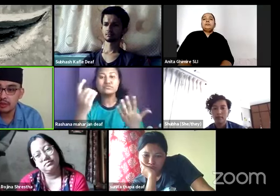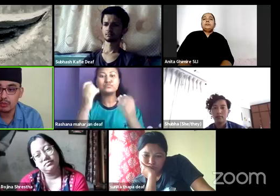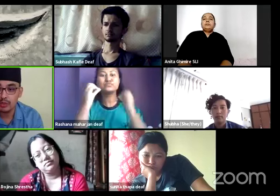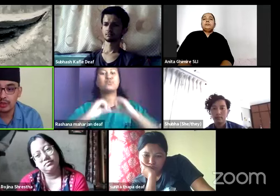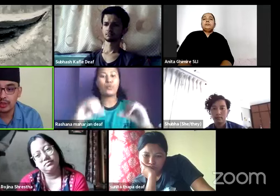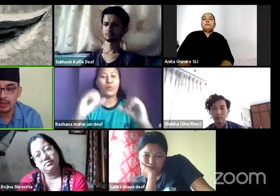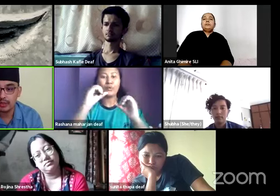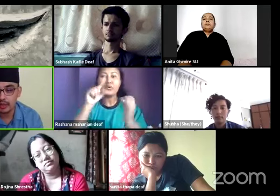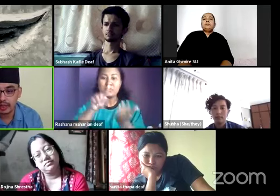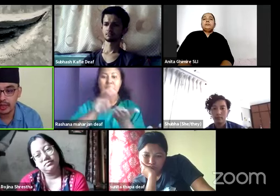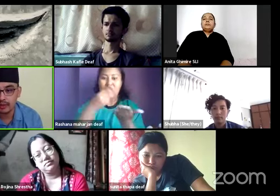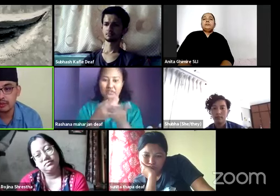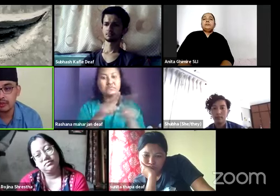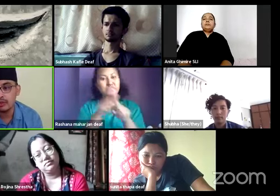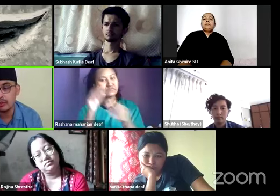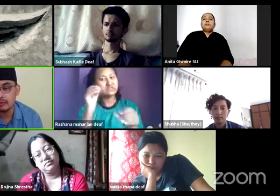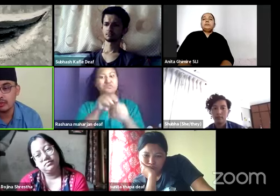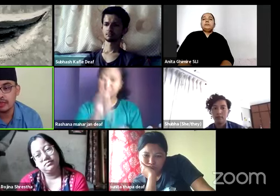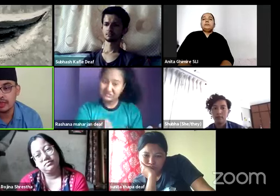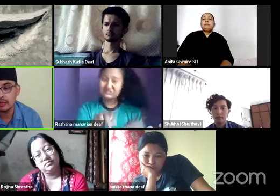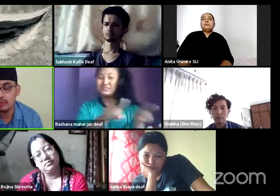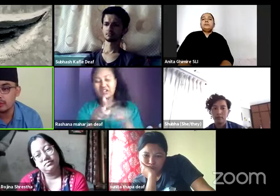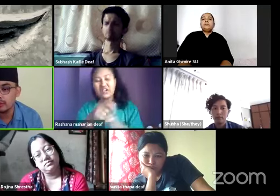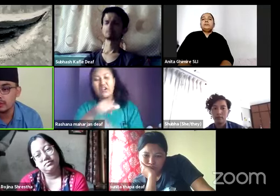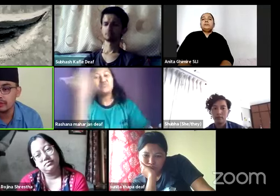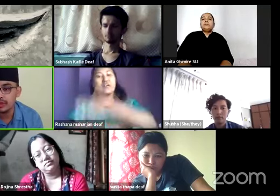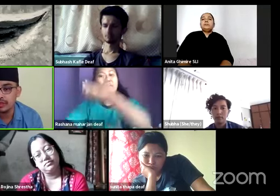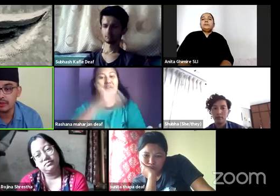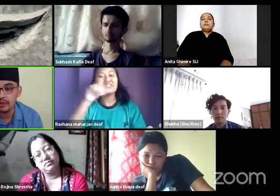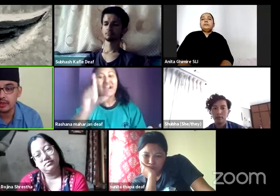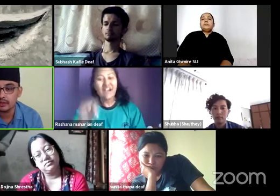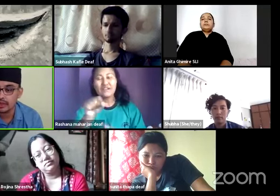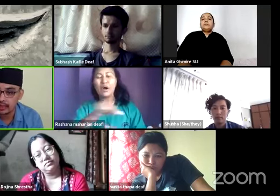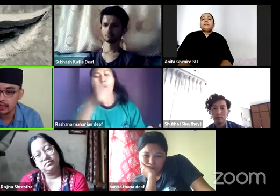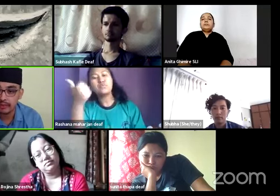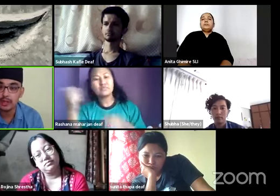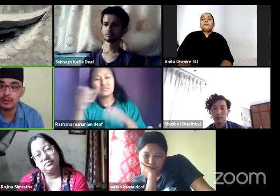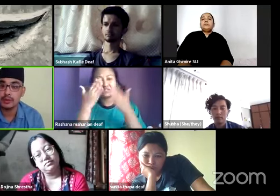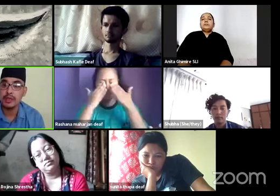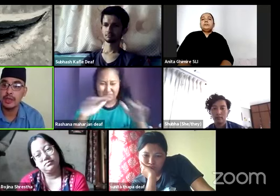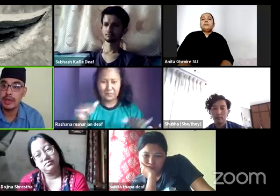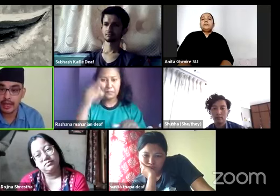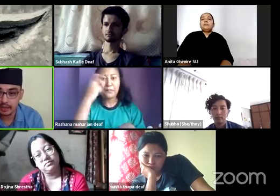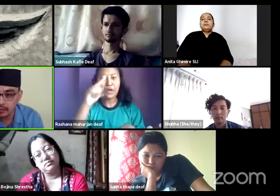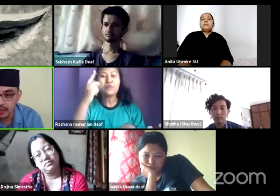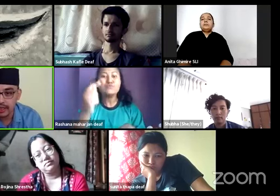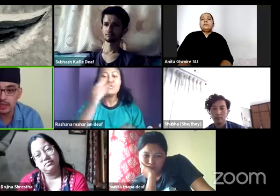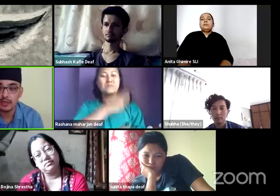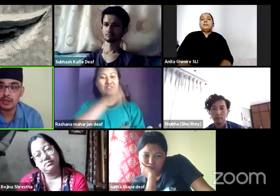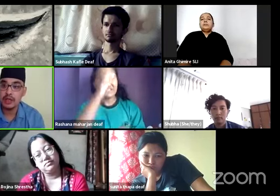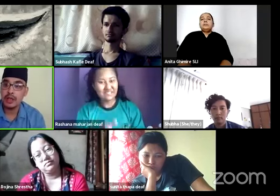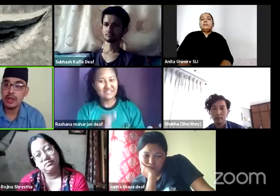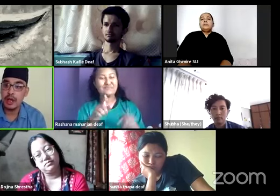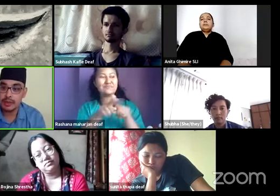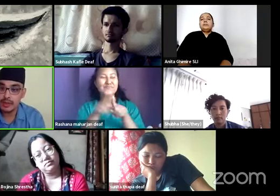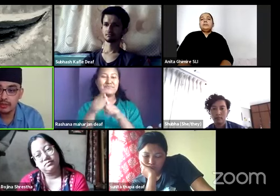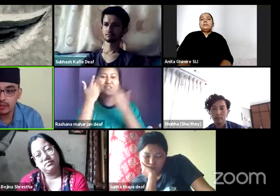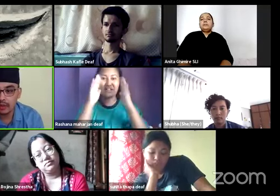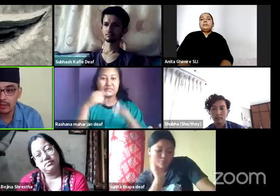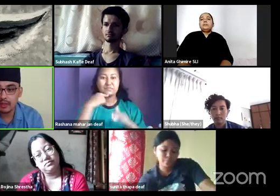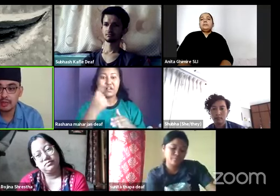आवश्यकता पनि बुझाउने, किनभने बहिराहरूको चाहिँ म प्रमुख साधन, प्रमुख कम्युनिकेसन भनेकै अब साङ्केतिक भाषा हो, हातहरू पनि चाहिहाल्छ,